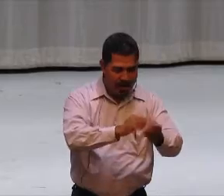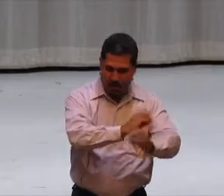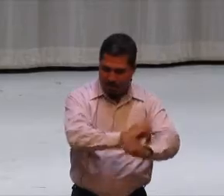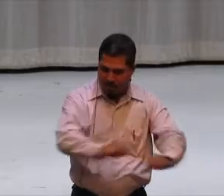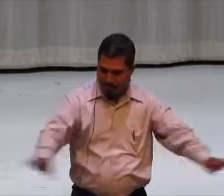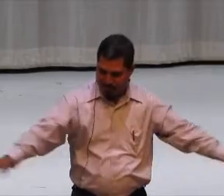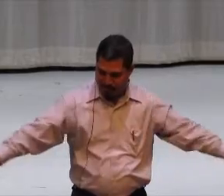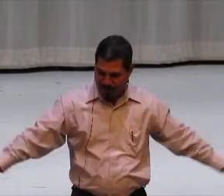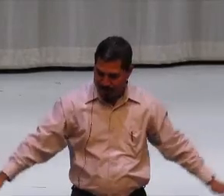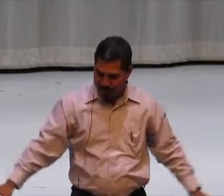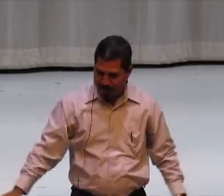acabó.